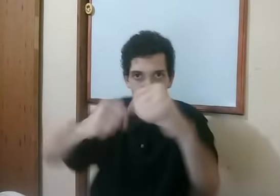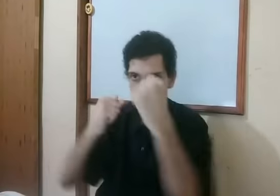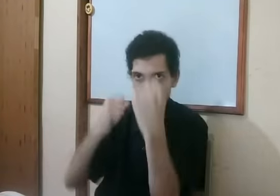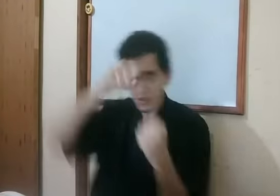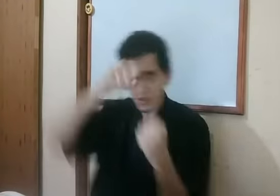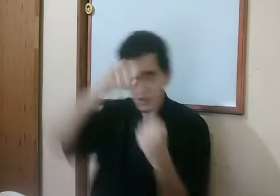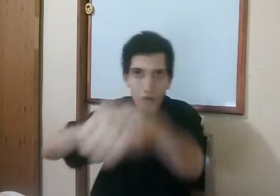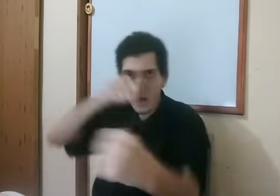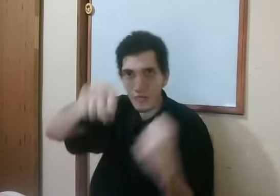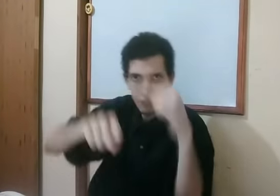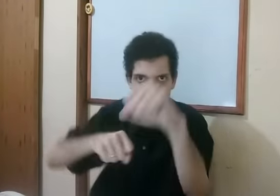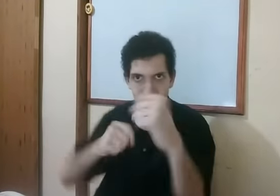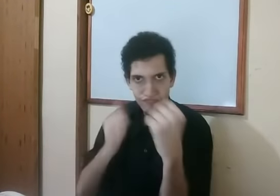Box, lutando.